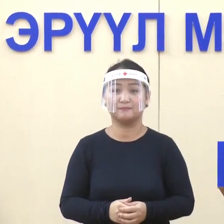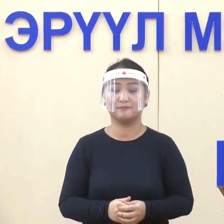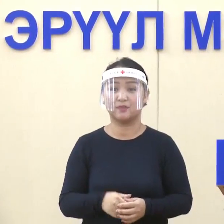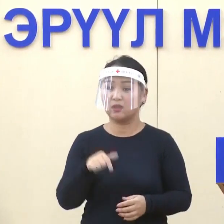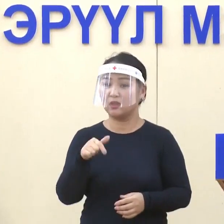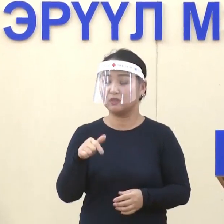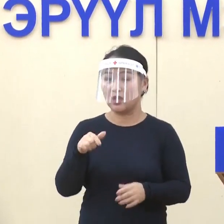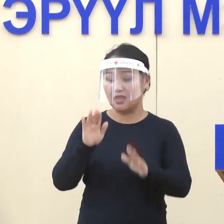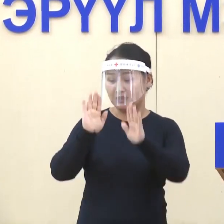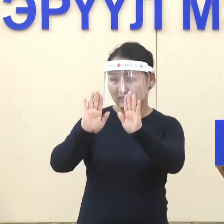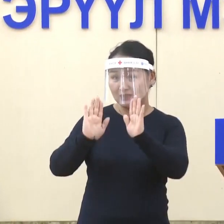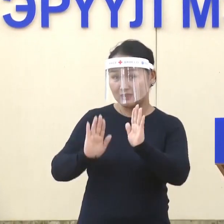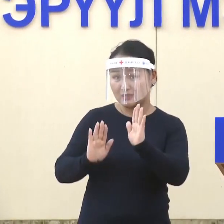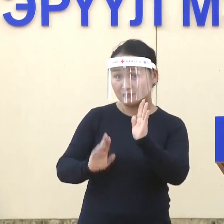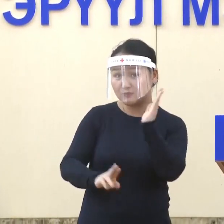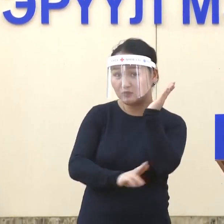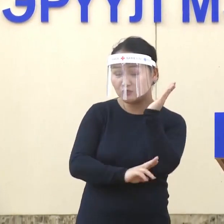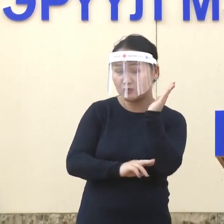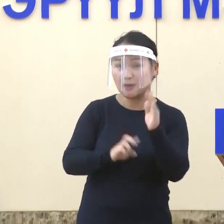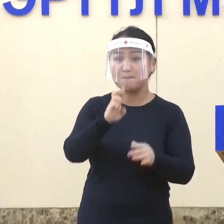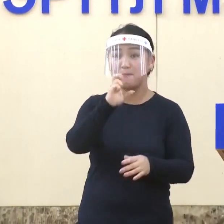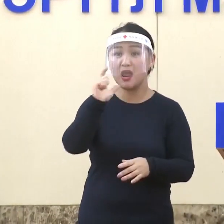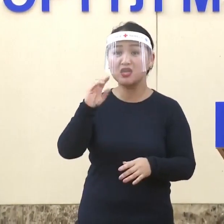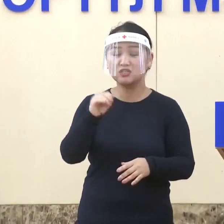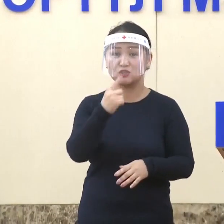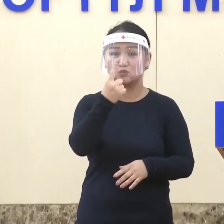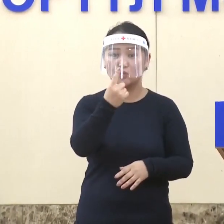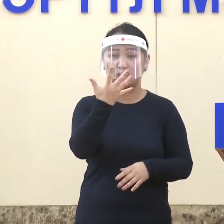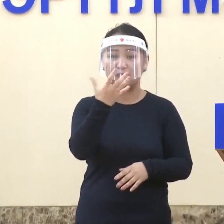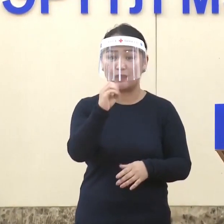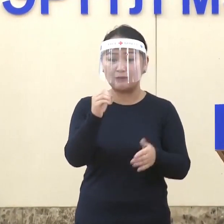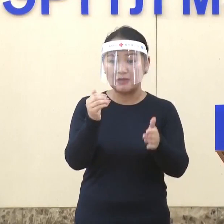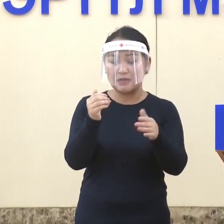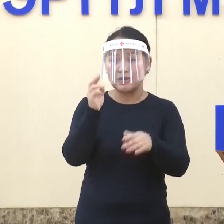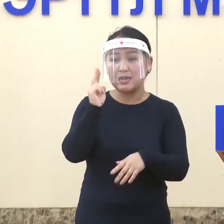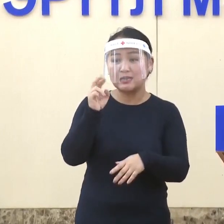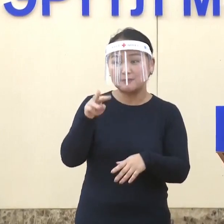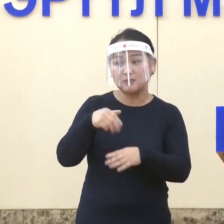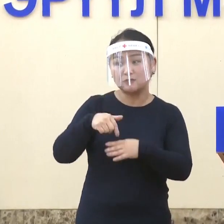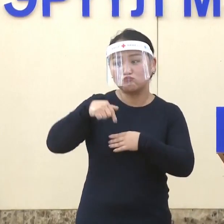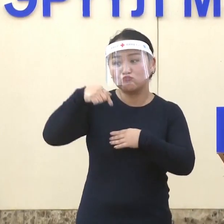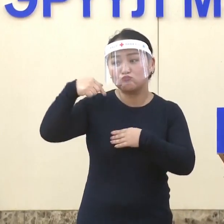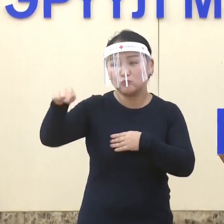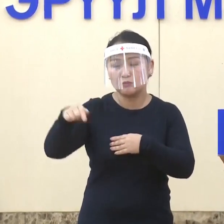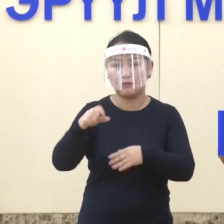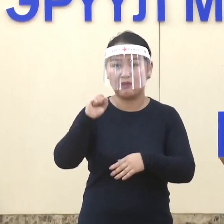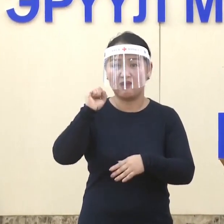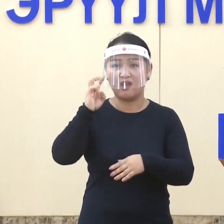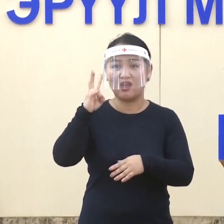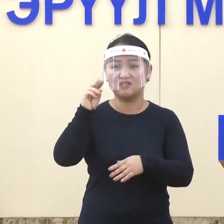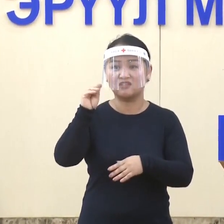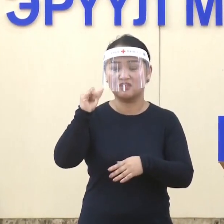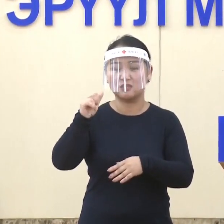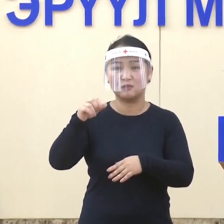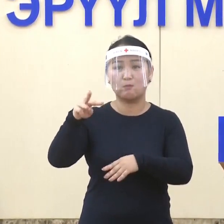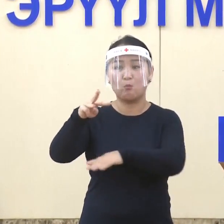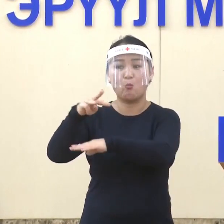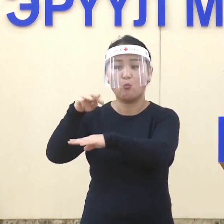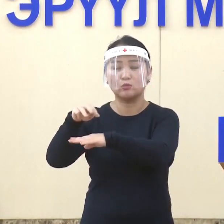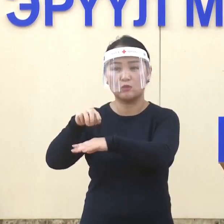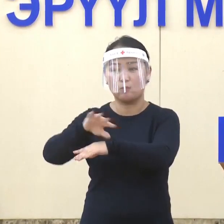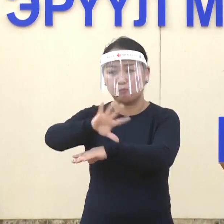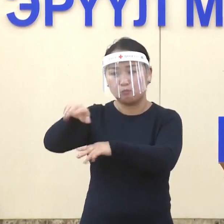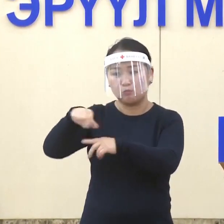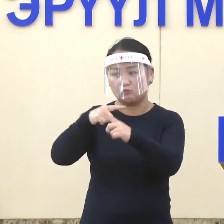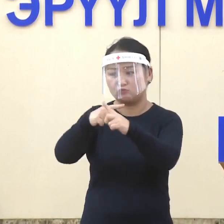За энэ өнгөрсөн юм гарагт Бээжингээс 150 км-ийн зайд орших Аншин мужид бүрэн хөл хорио